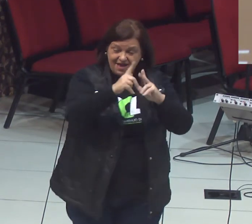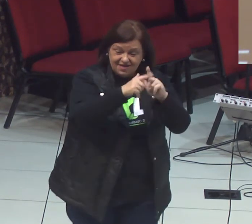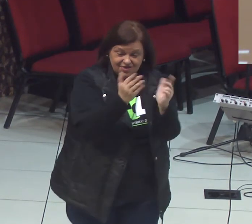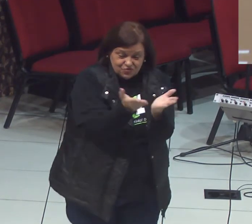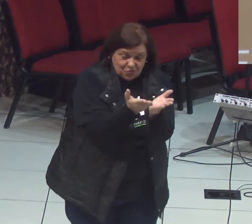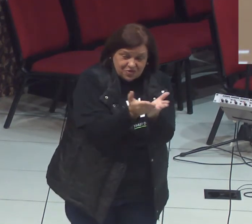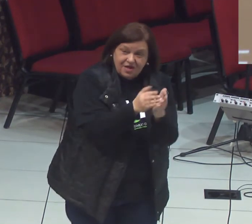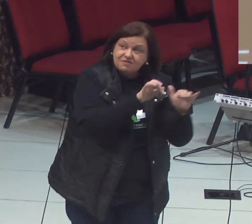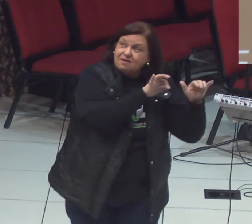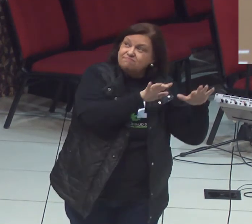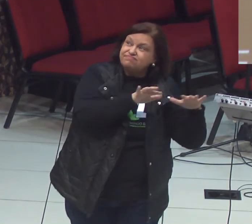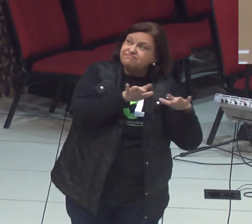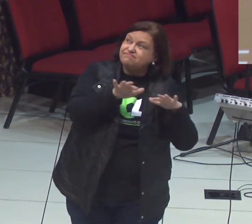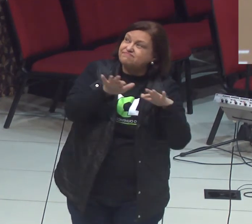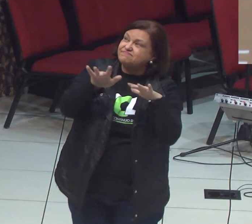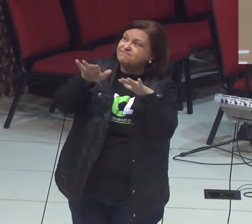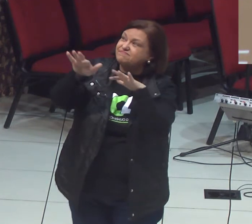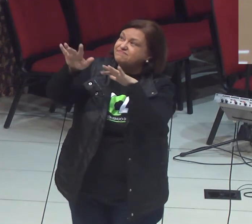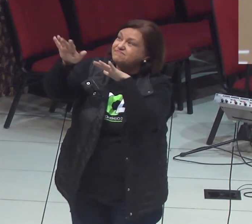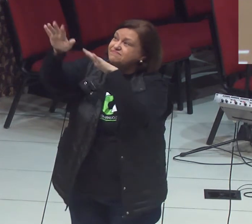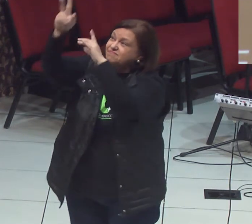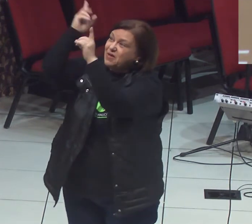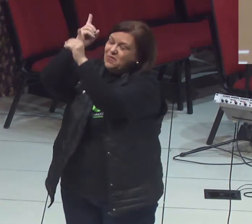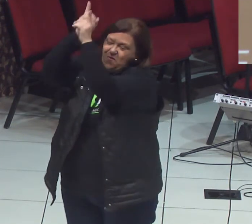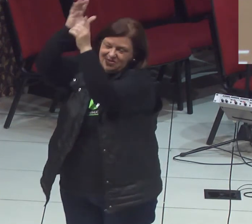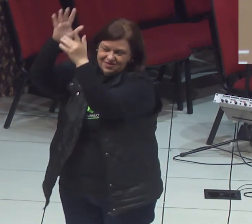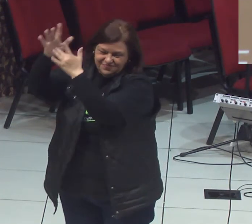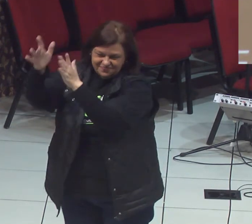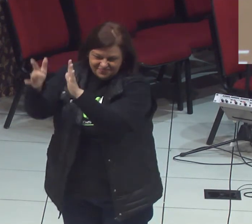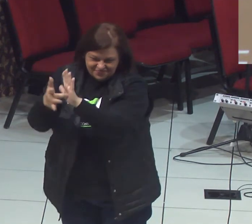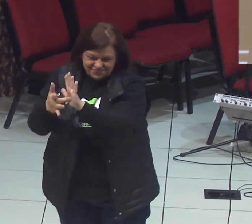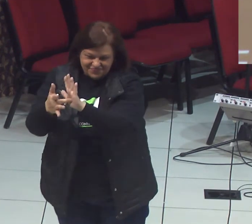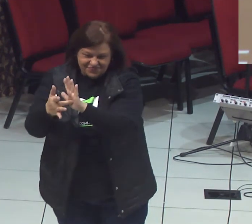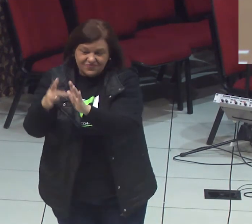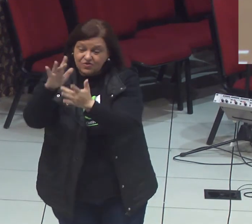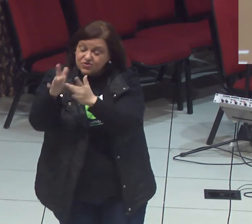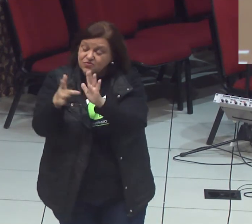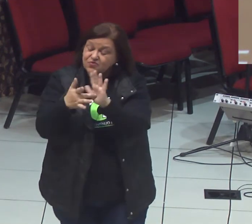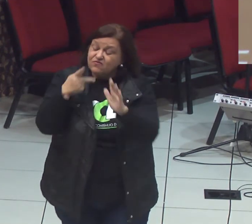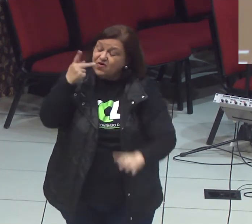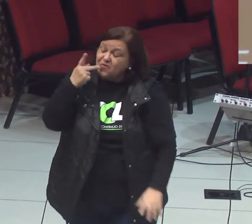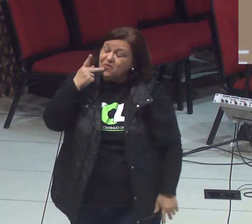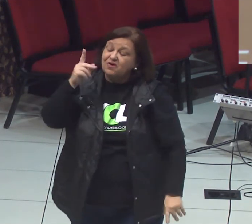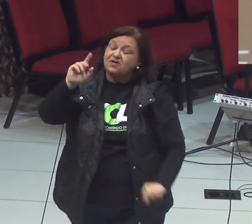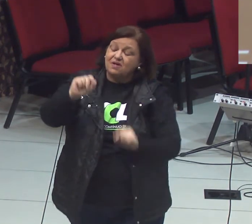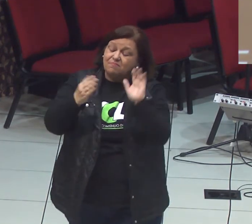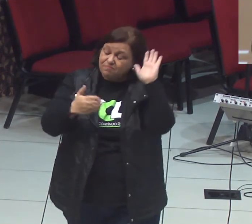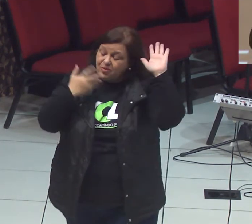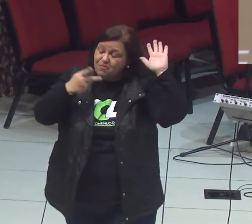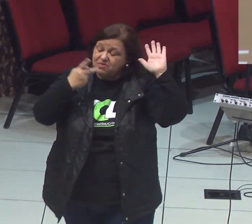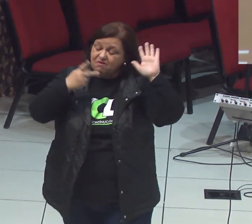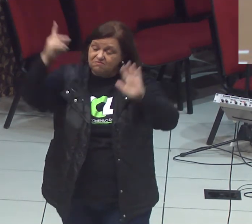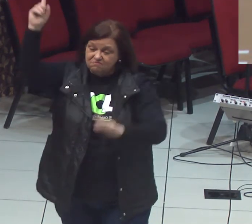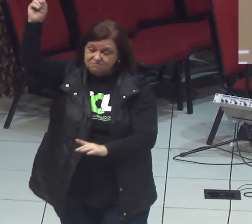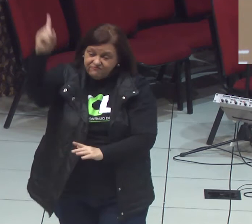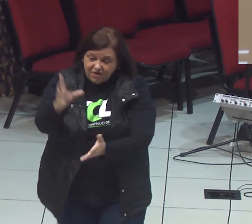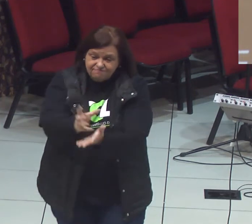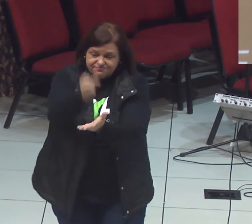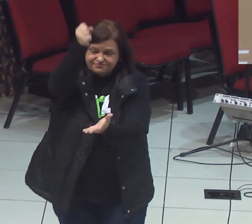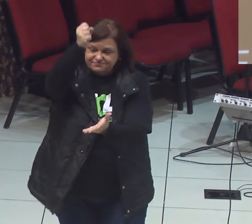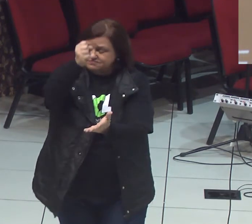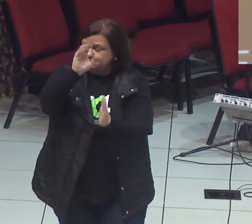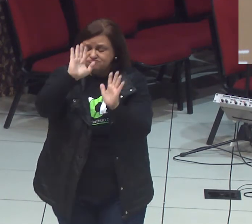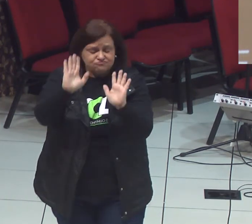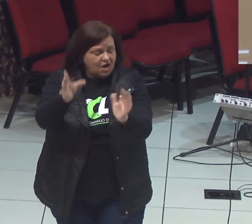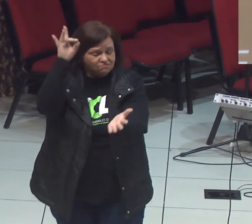para que a gente tenha uma noção clara dessas questões. Primeiro, Jesus afirmou que vai vir nos buscar. Isso é fato, isso